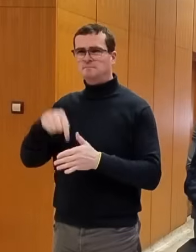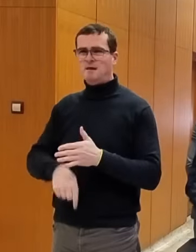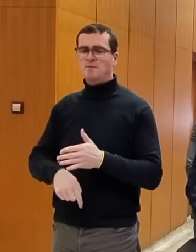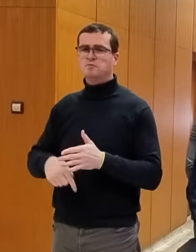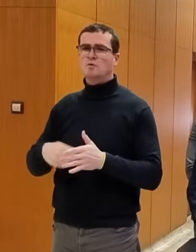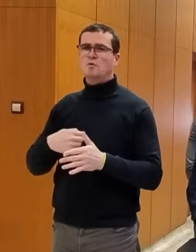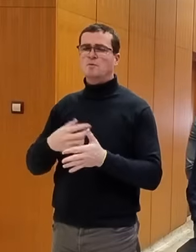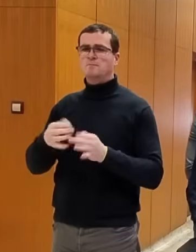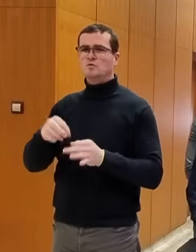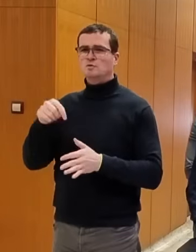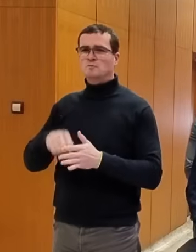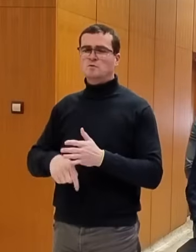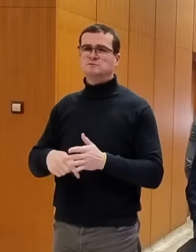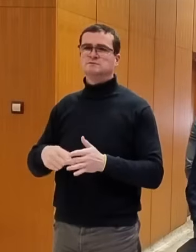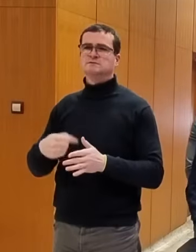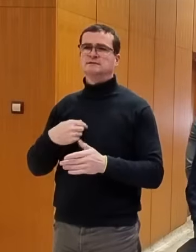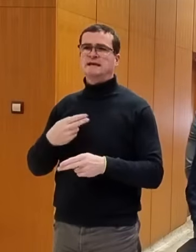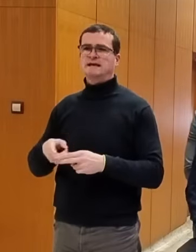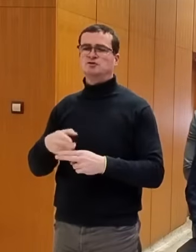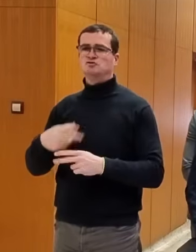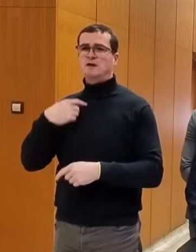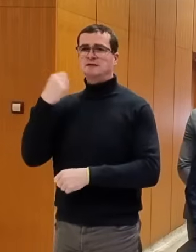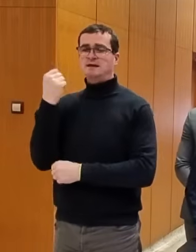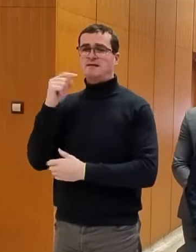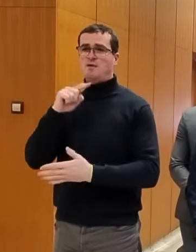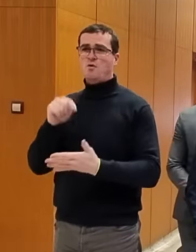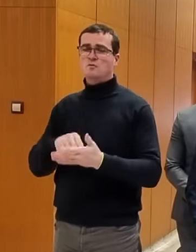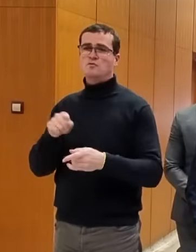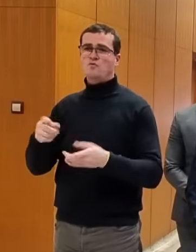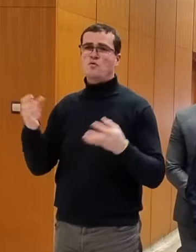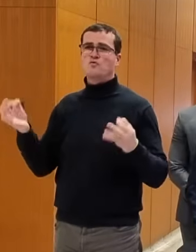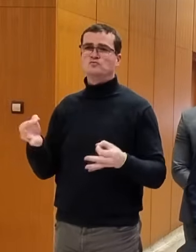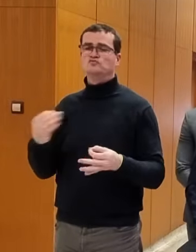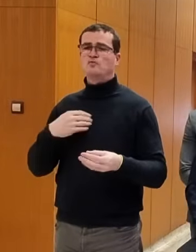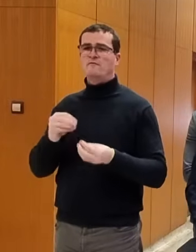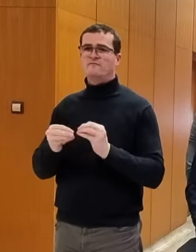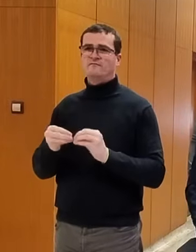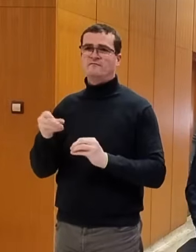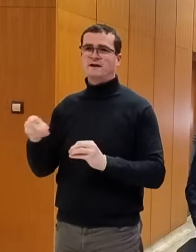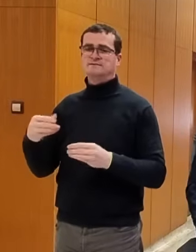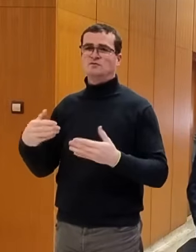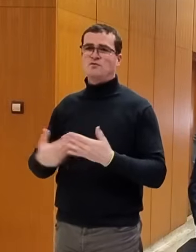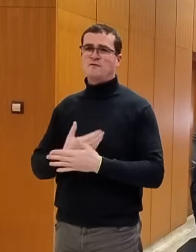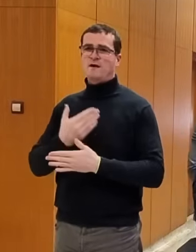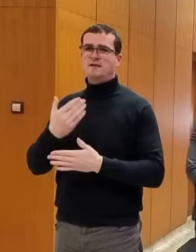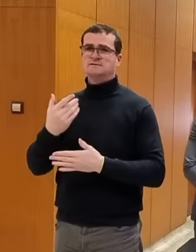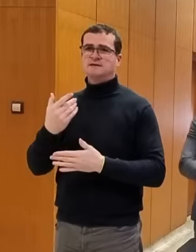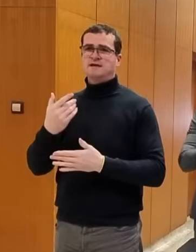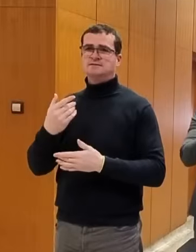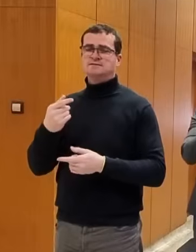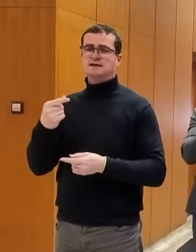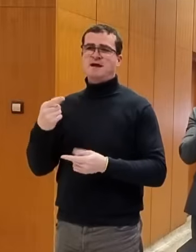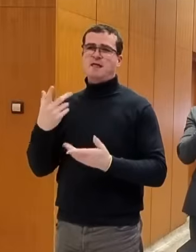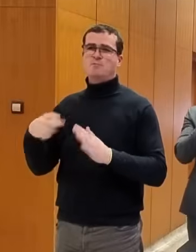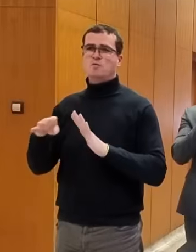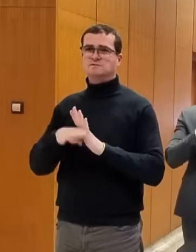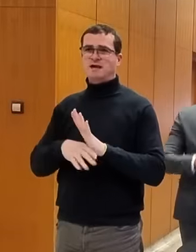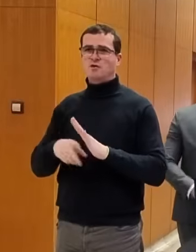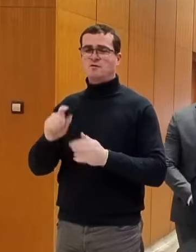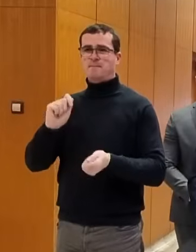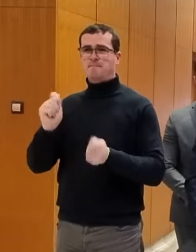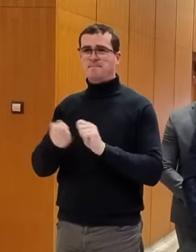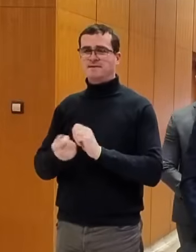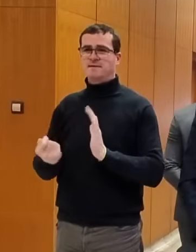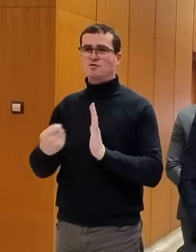keď nie úplne do podrobností, ale nejaké základné otázky toho, čo je vlastne predmetom novelizácie alebo zákona, ktorým sa